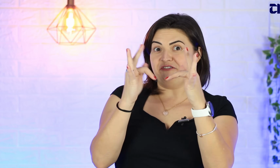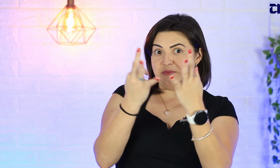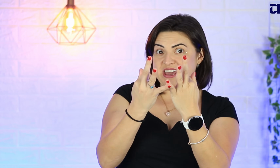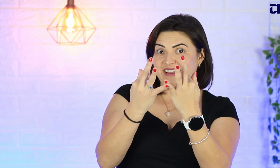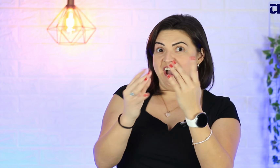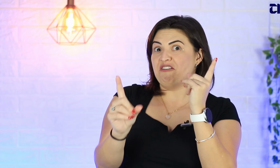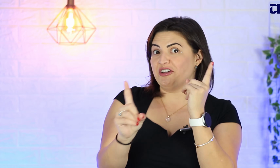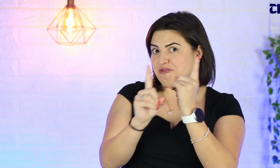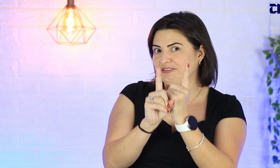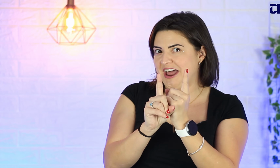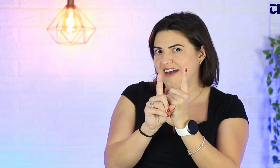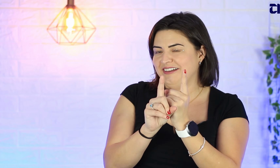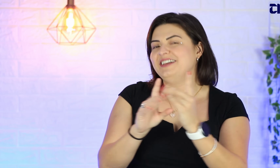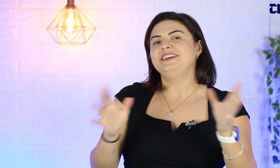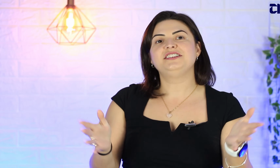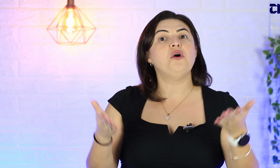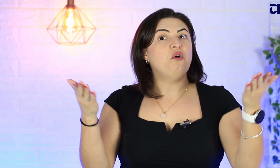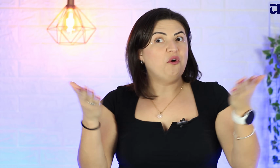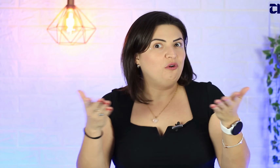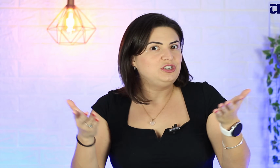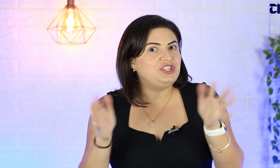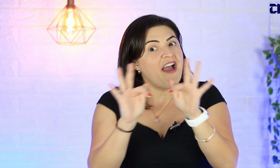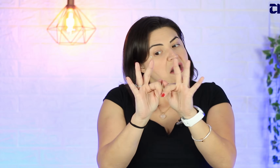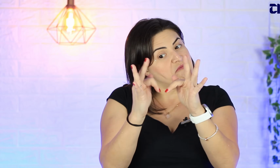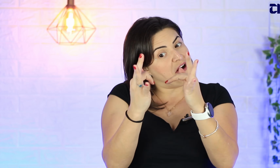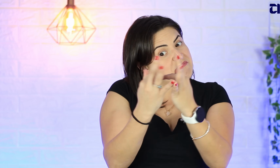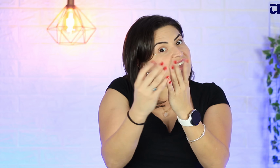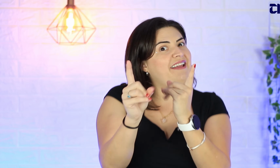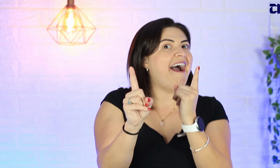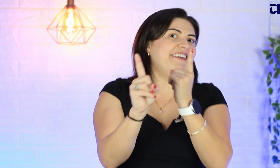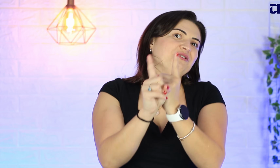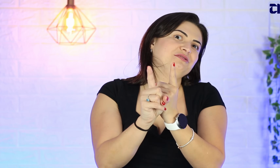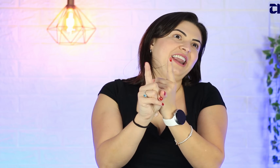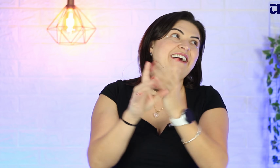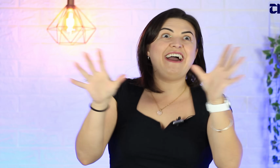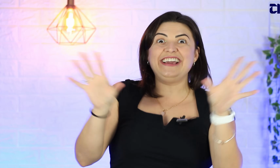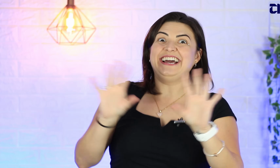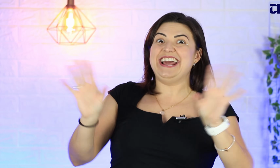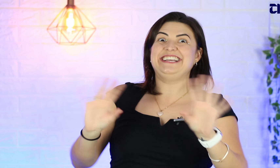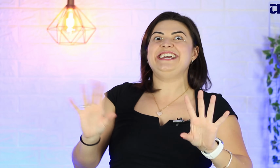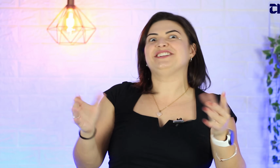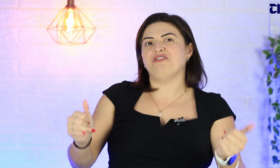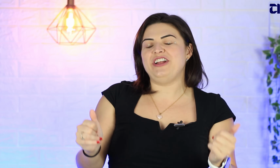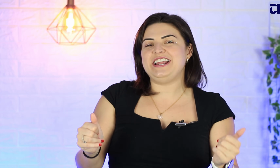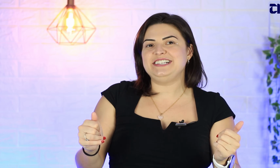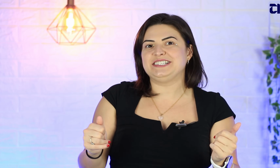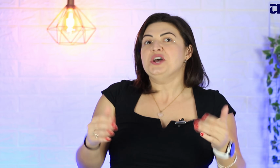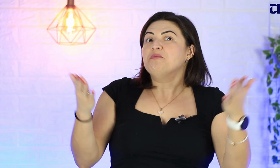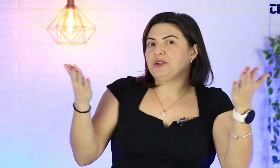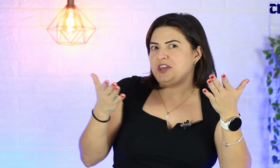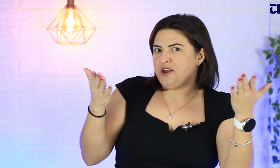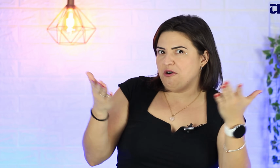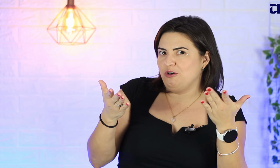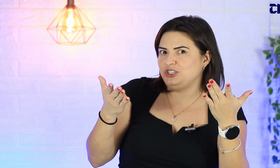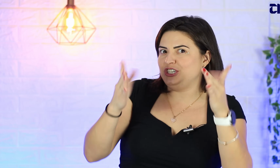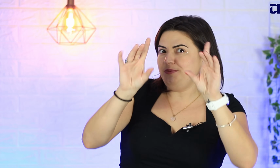minha família, eu vou encontrar. Então, hoje, família é encontrar. Ai, que alegria, estou feliz. Porque hoje,